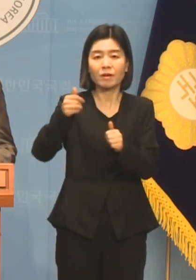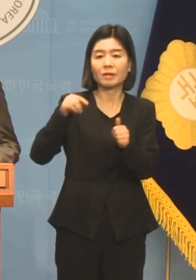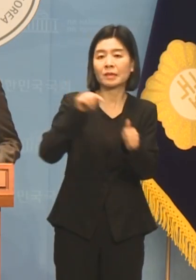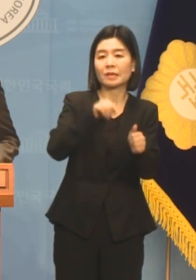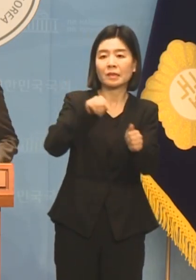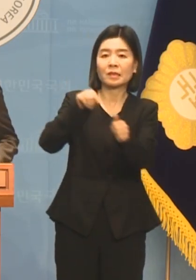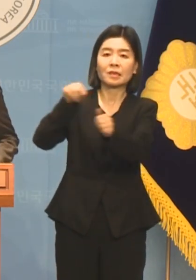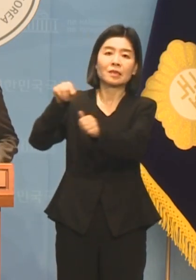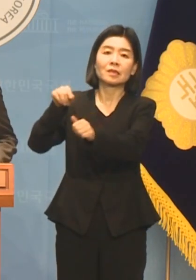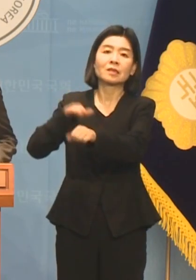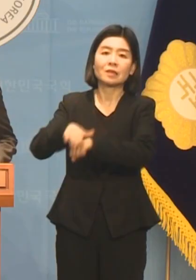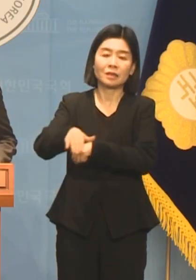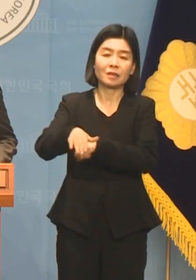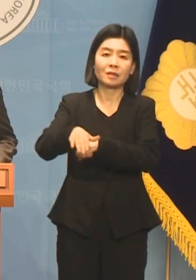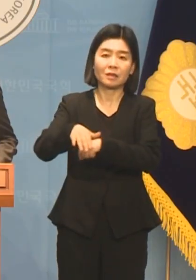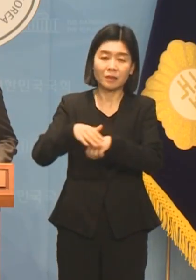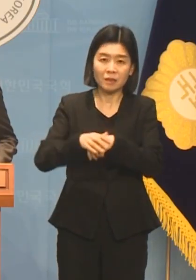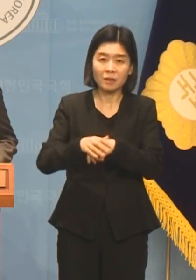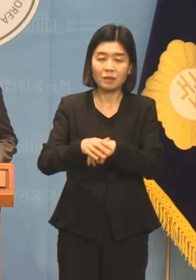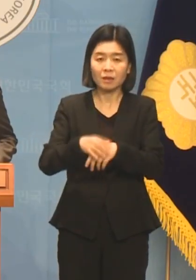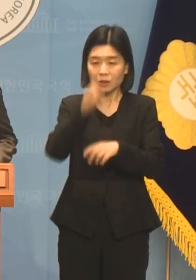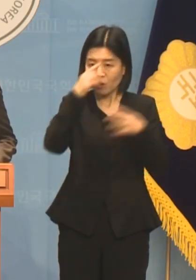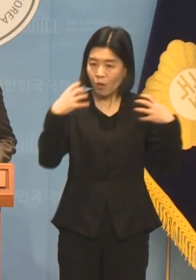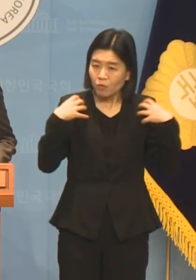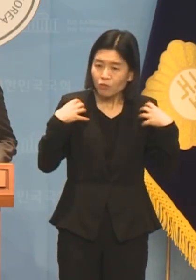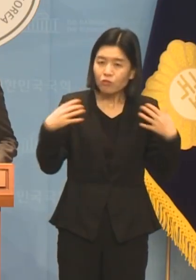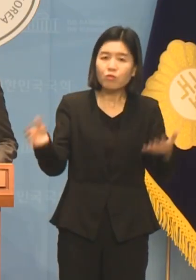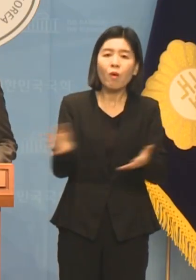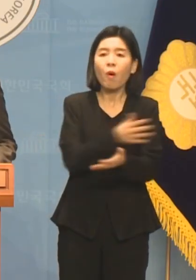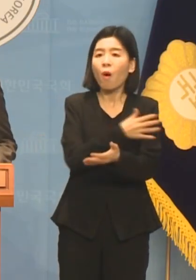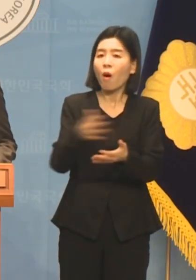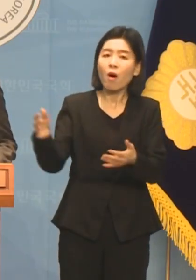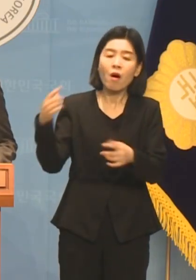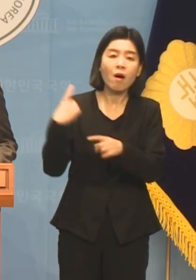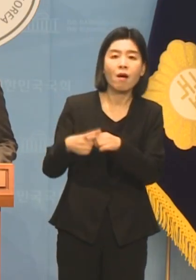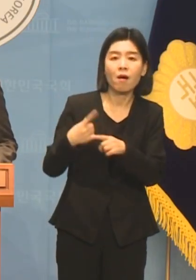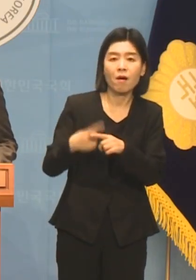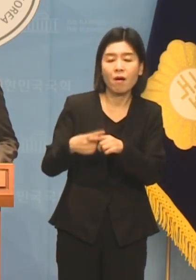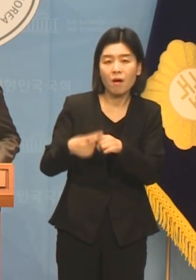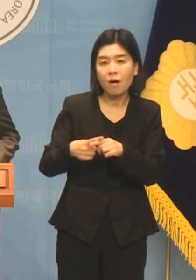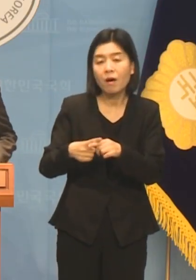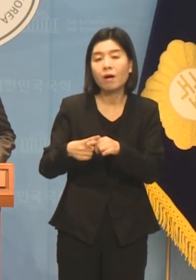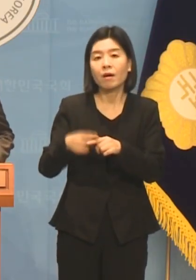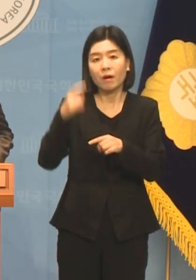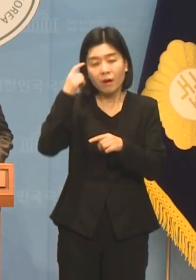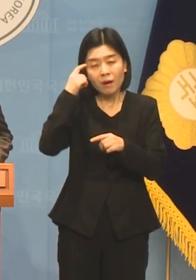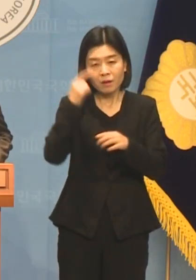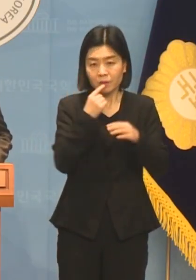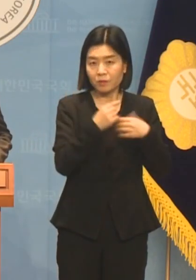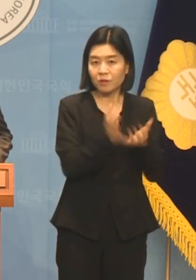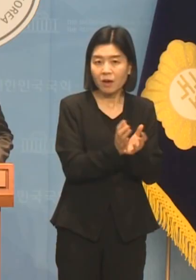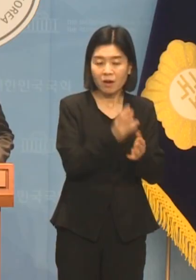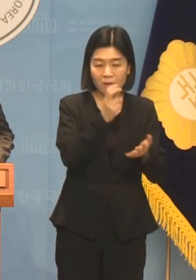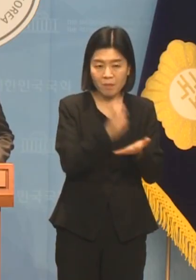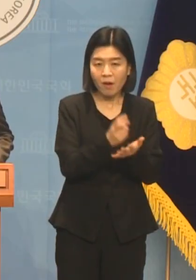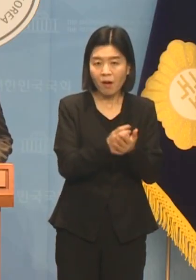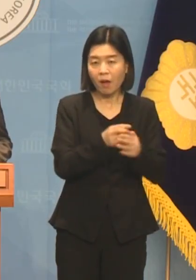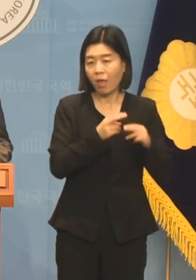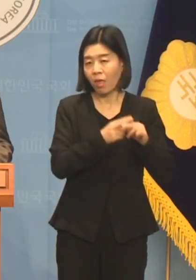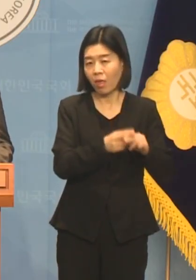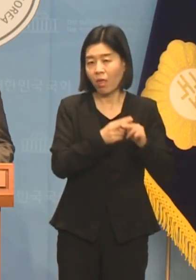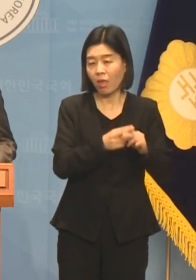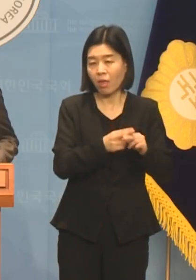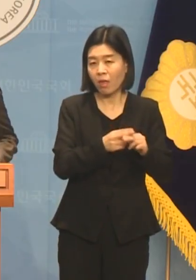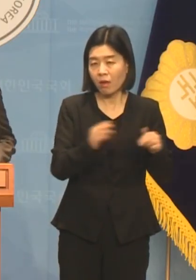어떻게 보면은 이런 식으로 무정부 상태로 만들겠다는 그리고 민주당의 입법 독재를